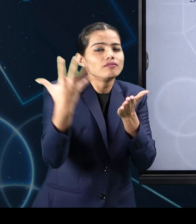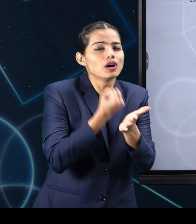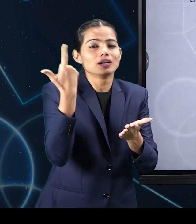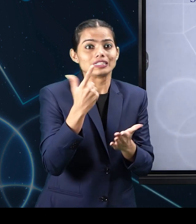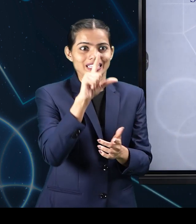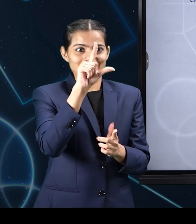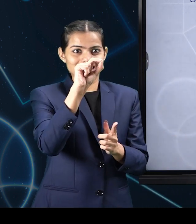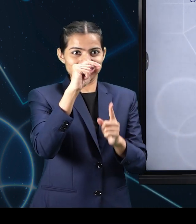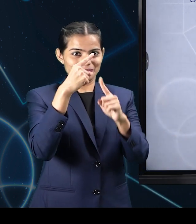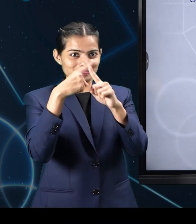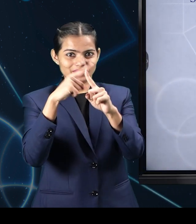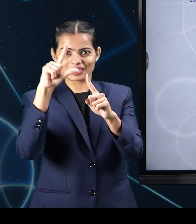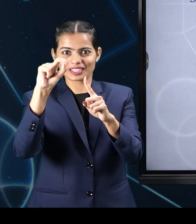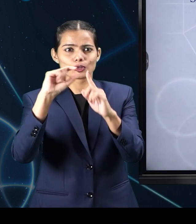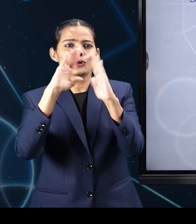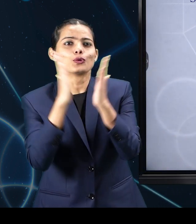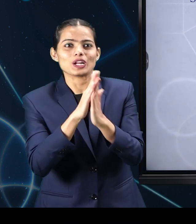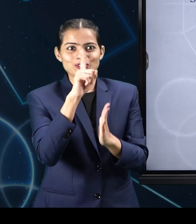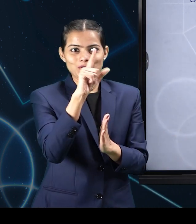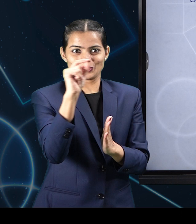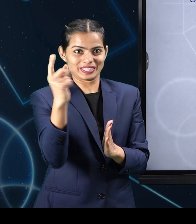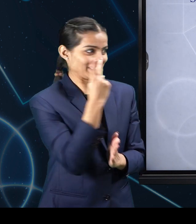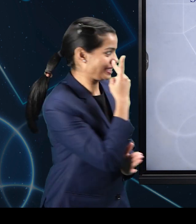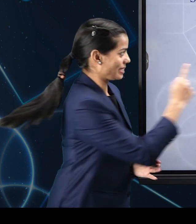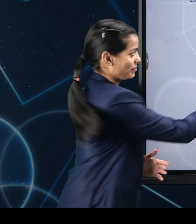= 100 మైనస్ 36.